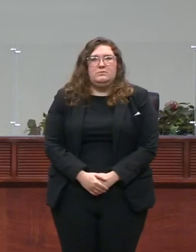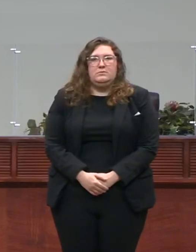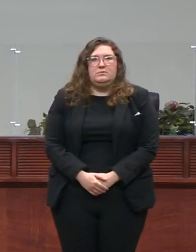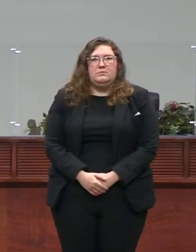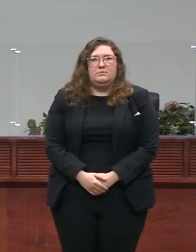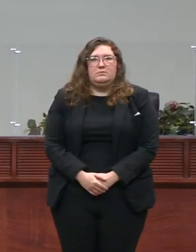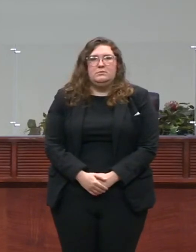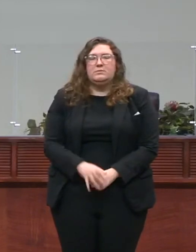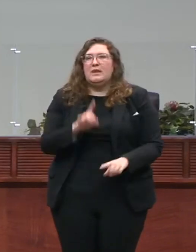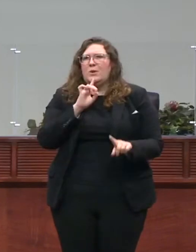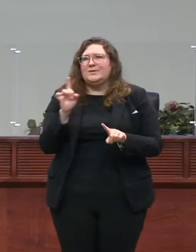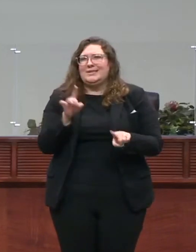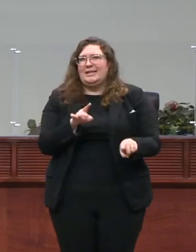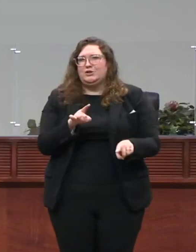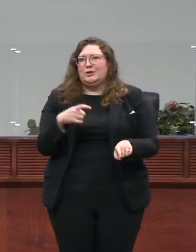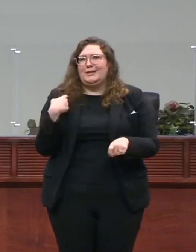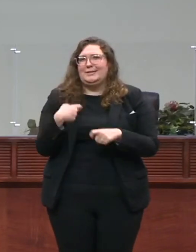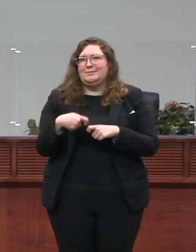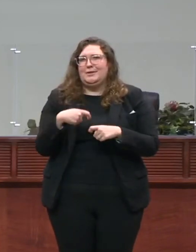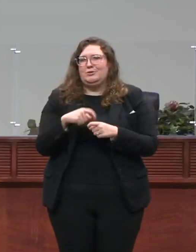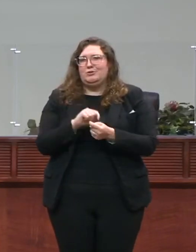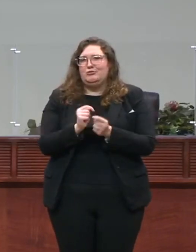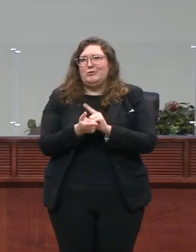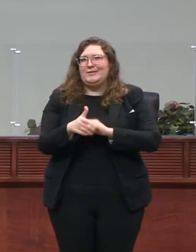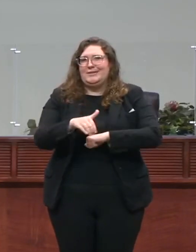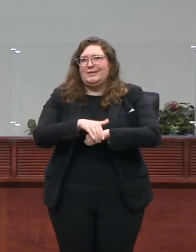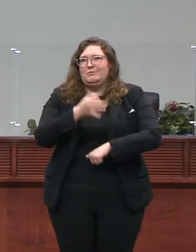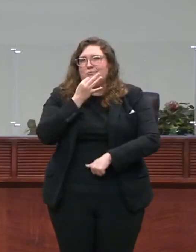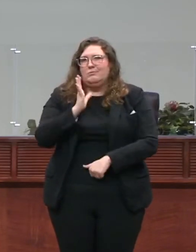La pregunta tuya con respecto a las escuelas es